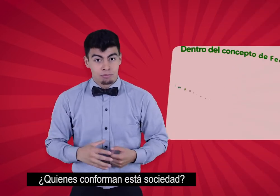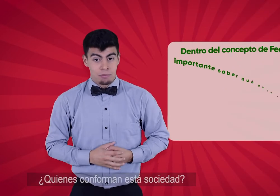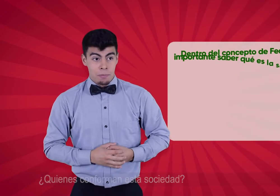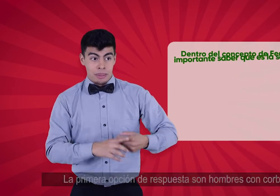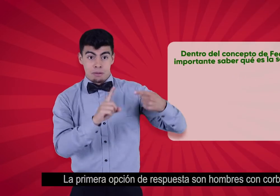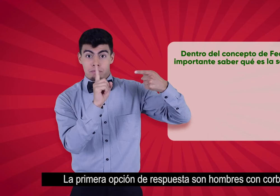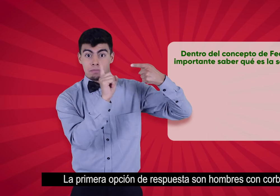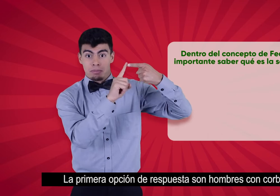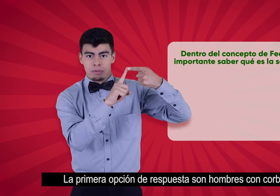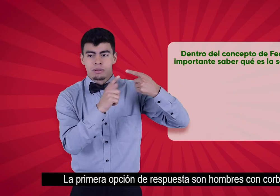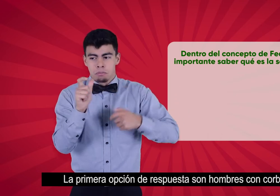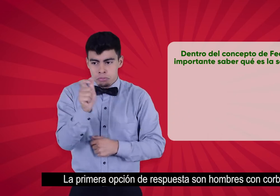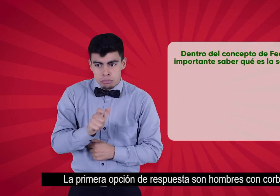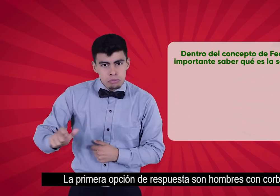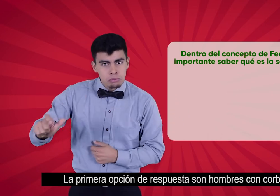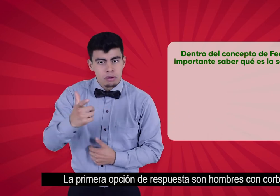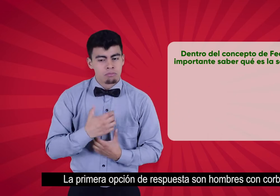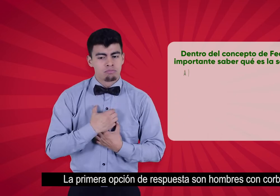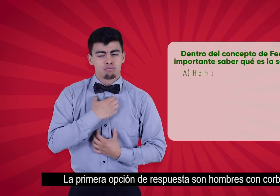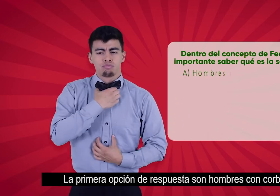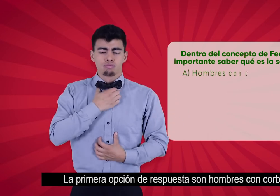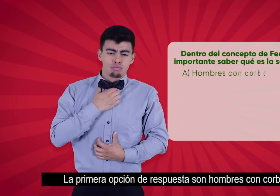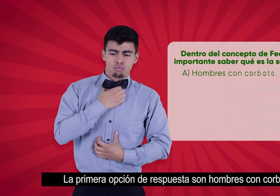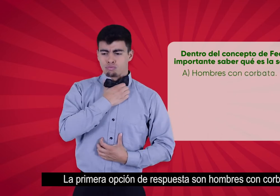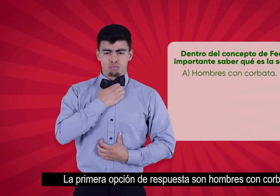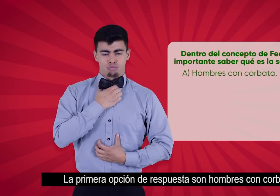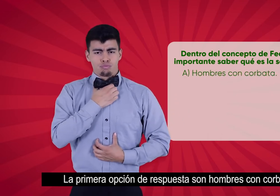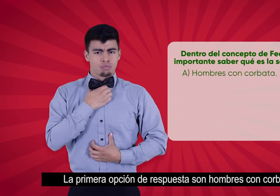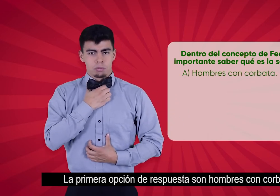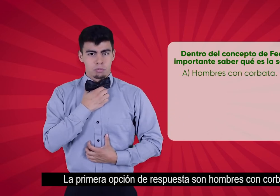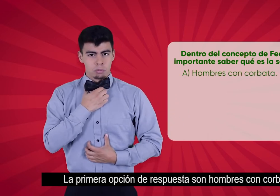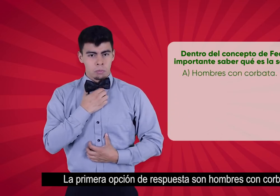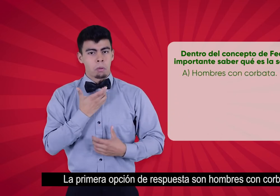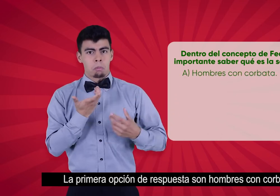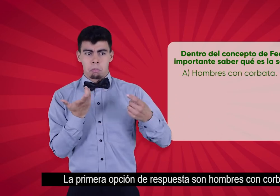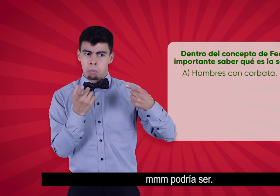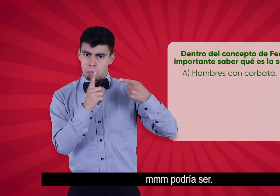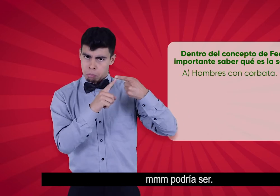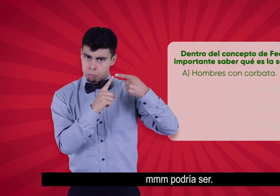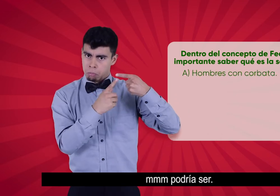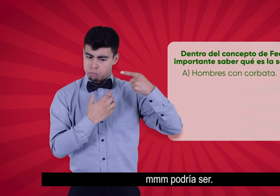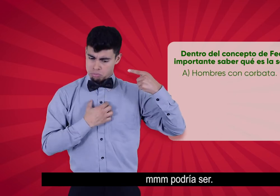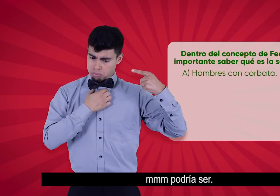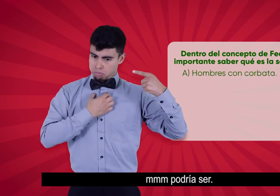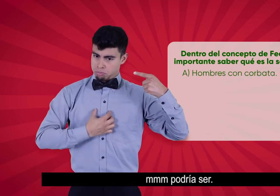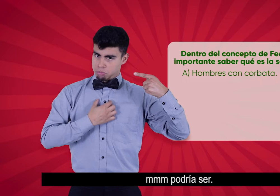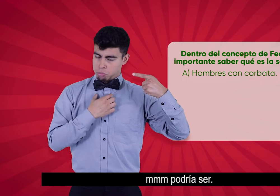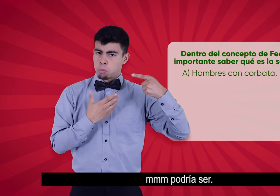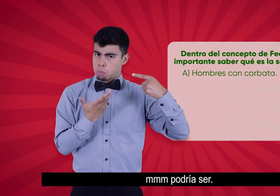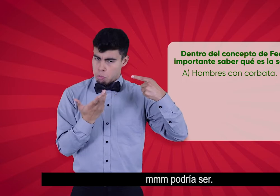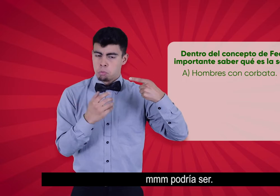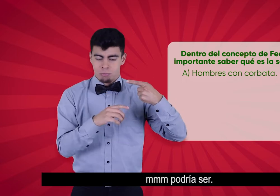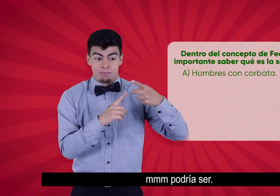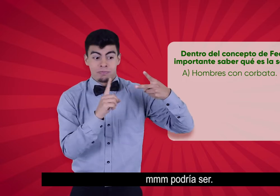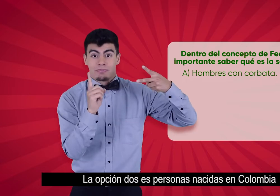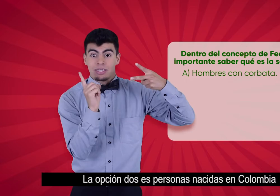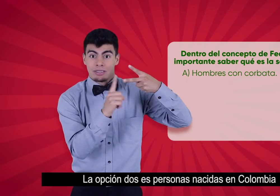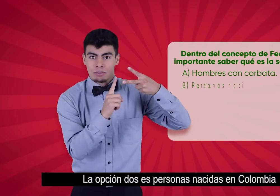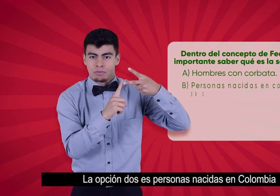La primera opción de respuesta son hombres con corbata. Podría ser. La opción